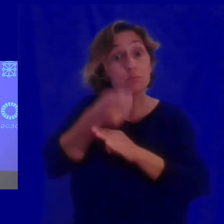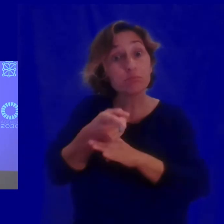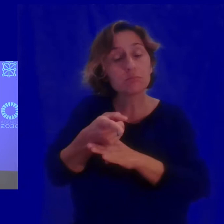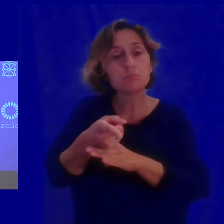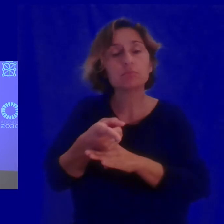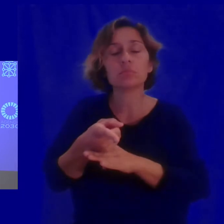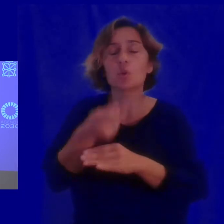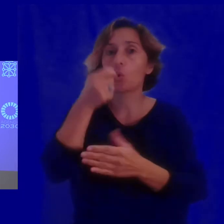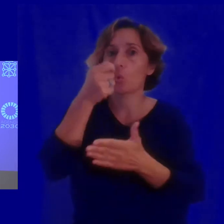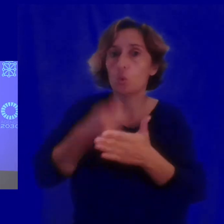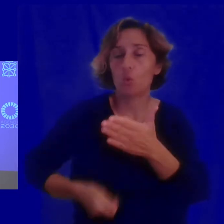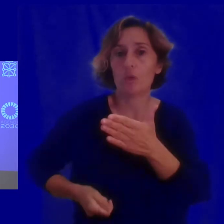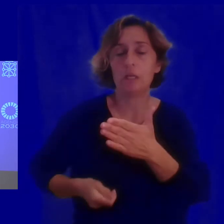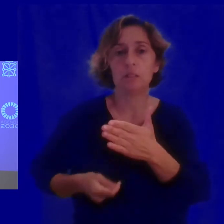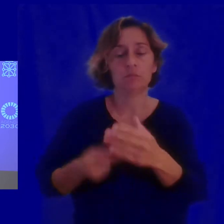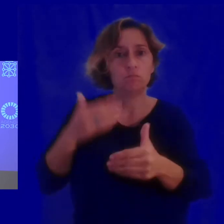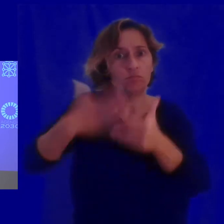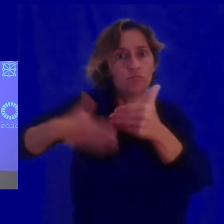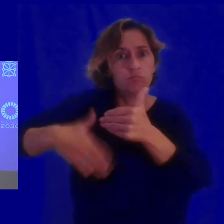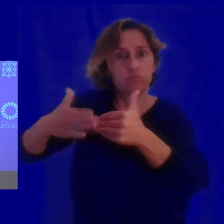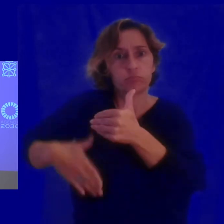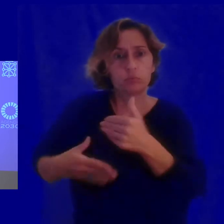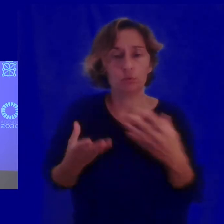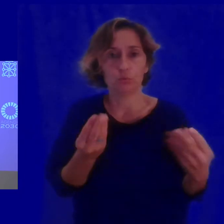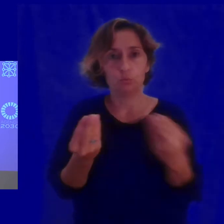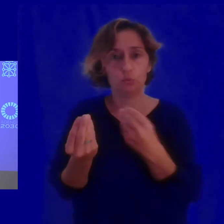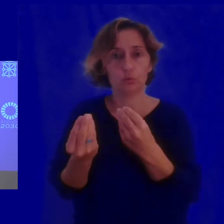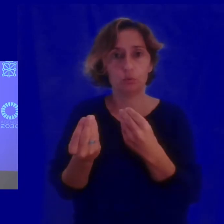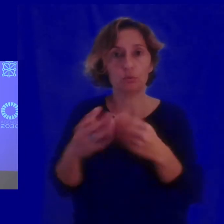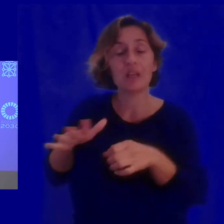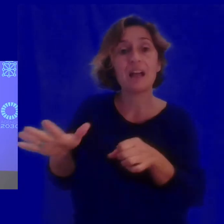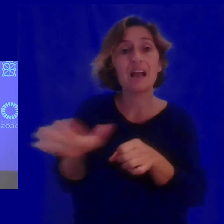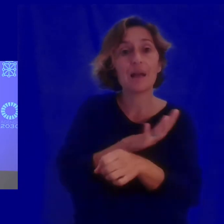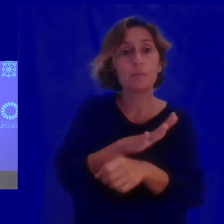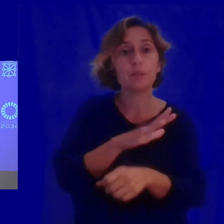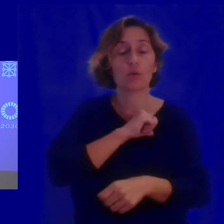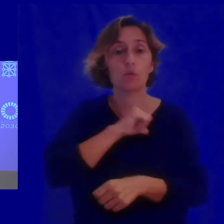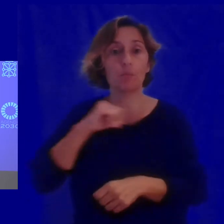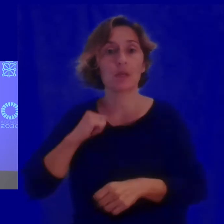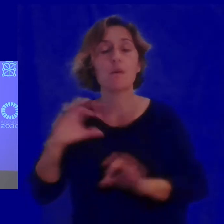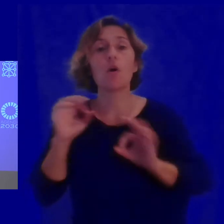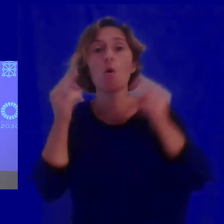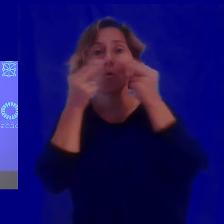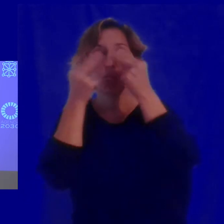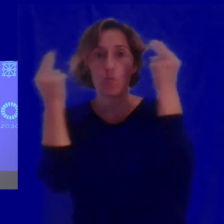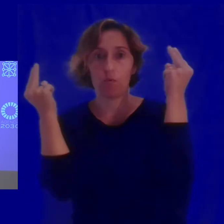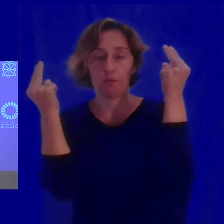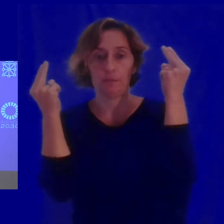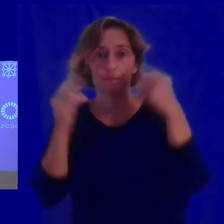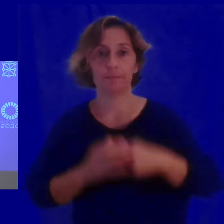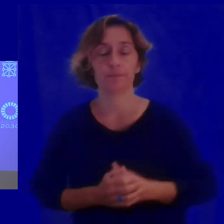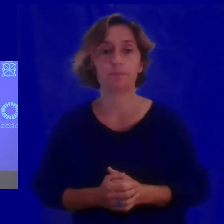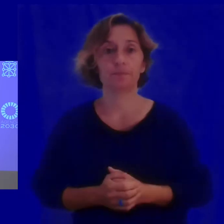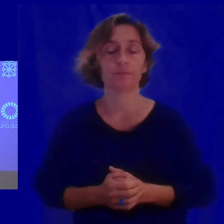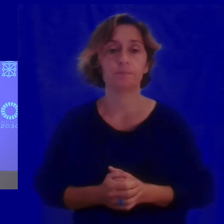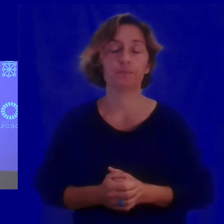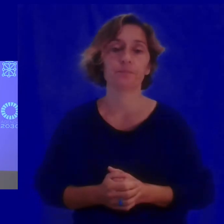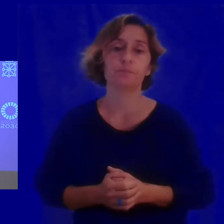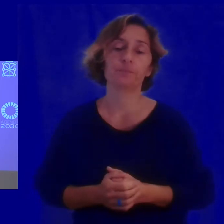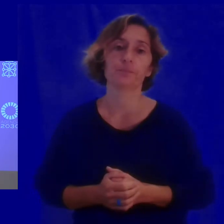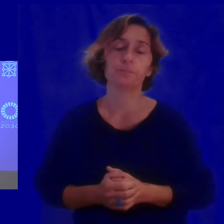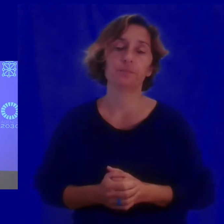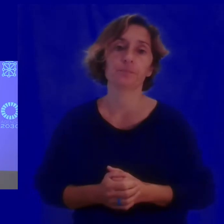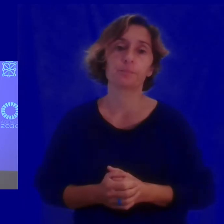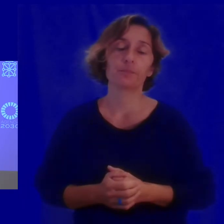muy drásticas y restrictivas, tanto en el ámbito privado como en el público, y se han basado en limitar, por un lado,